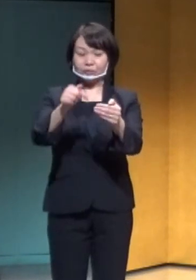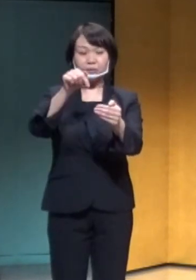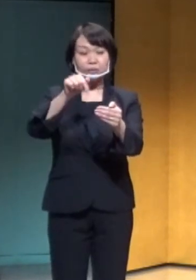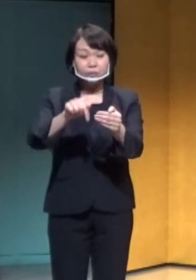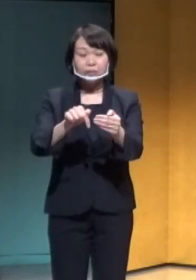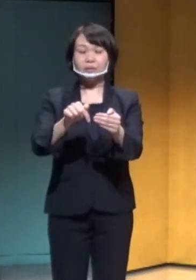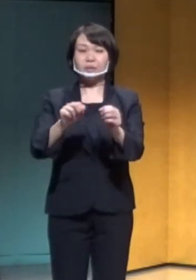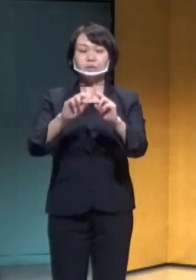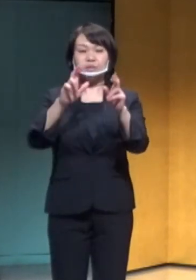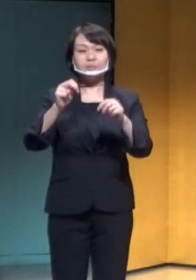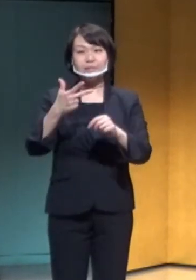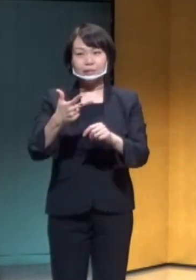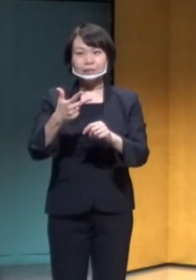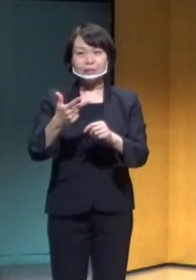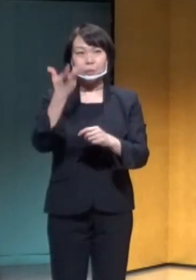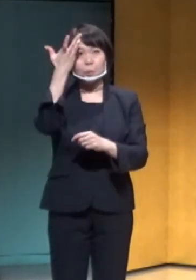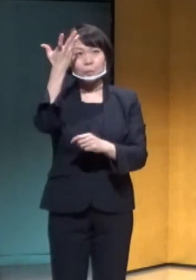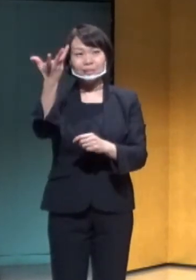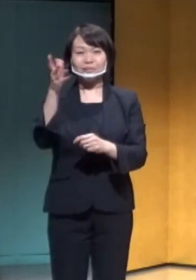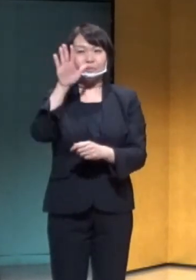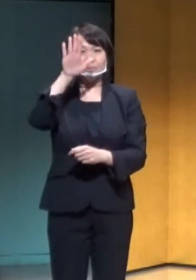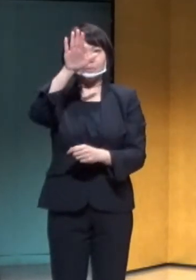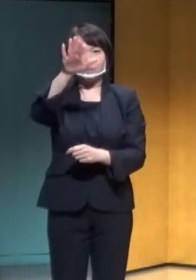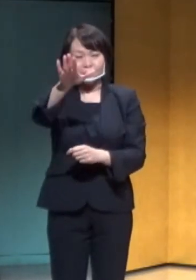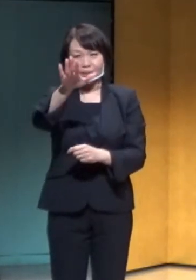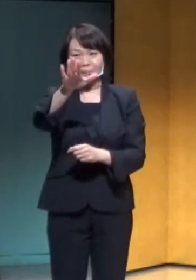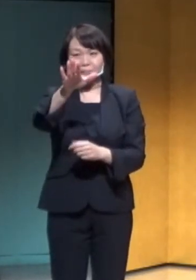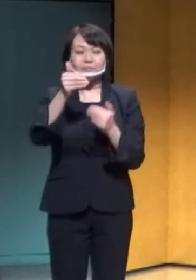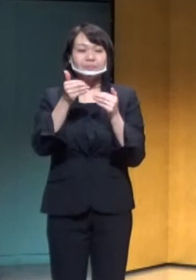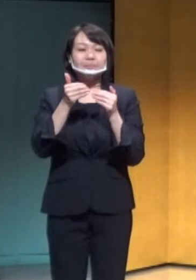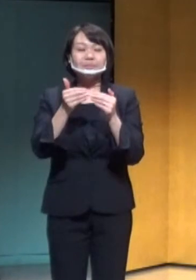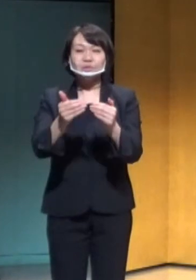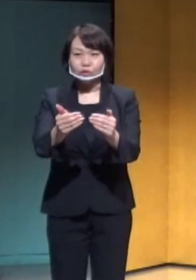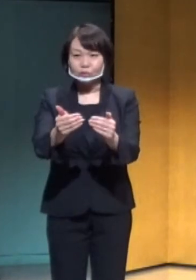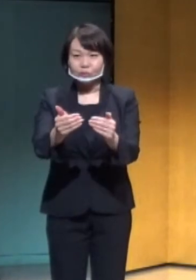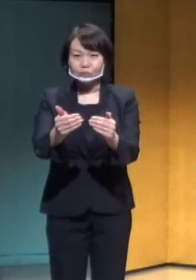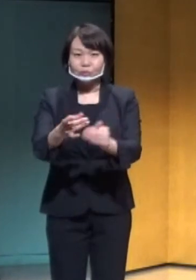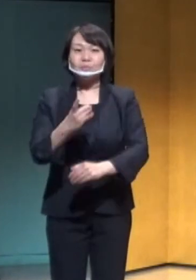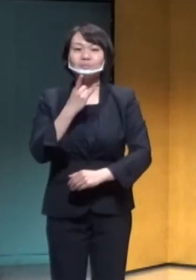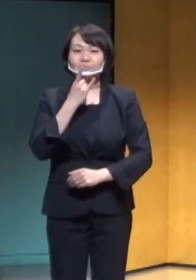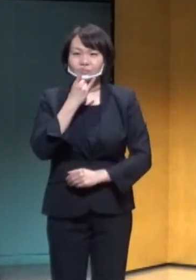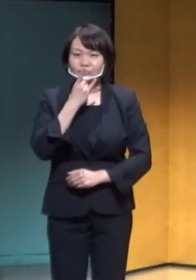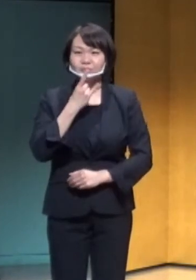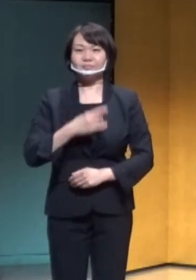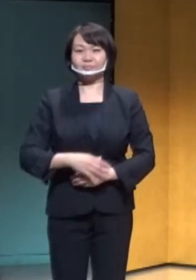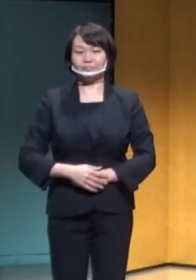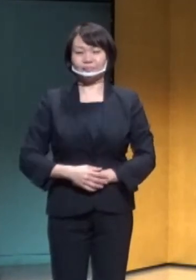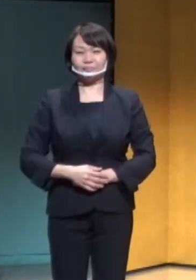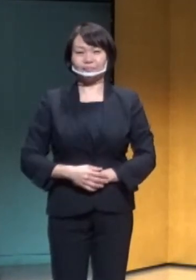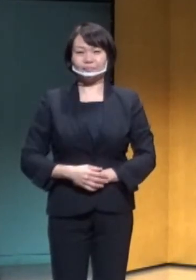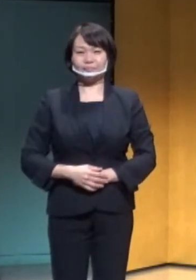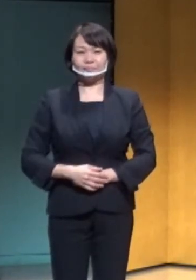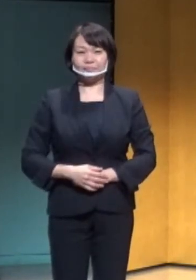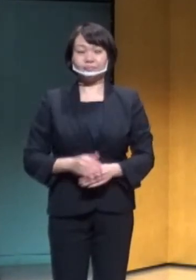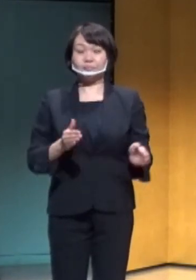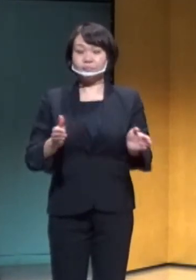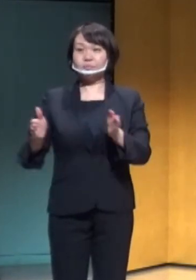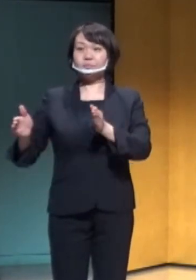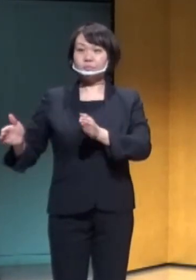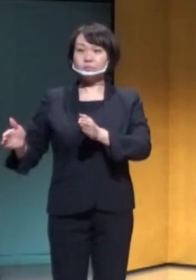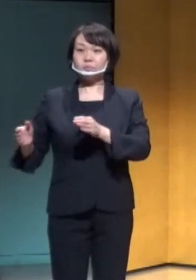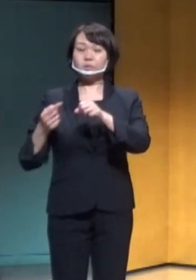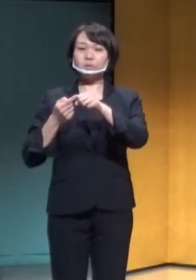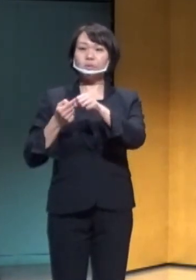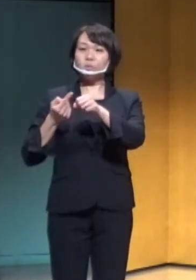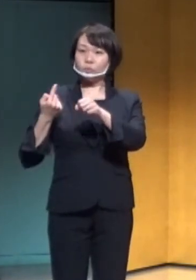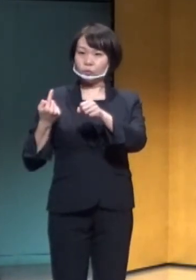す理想の未来の実現に邁進されることを大いに期待しております。さて、昨